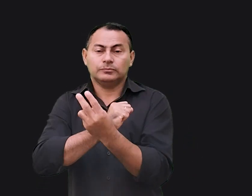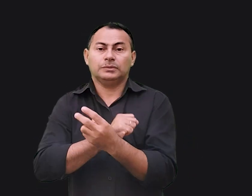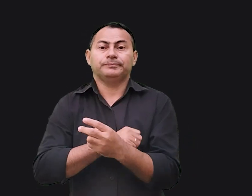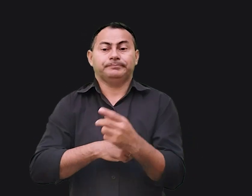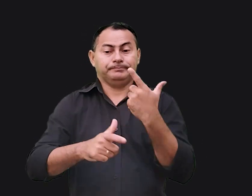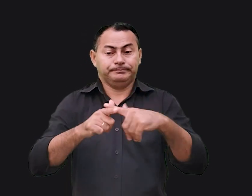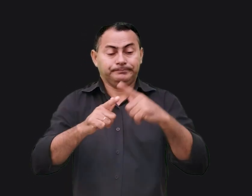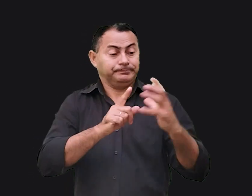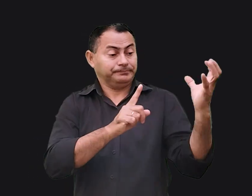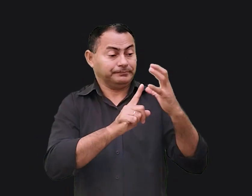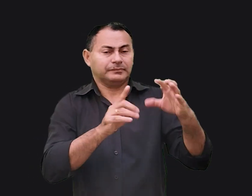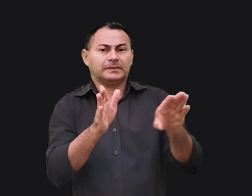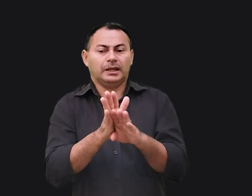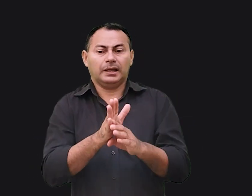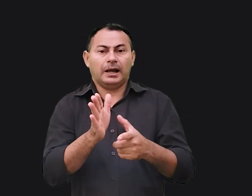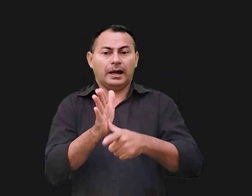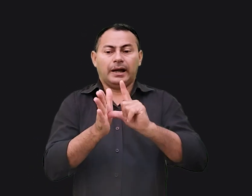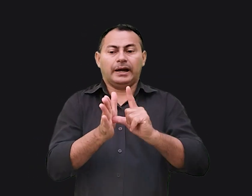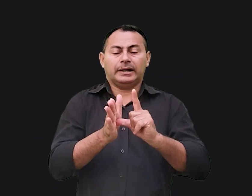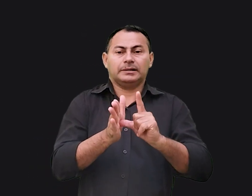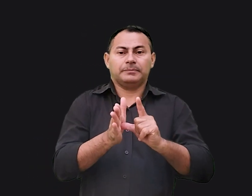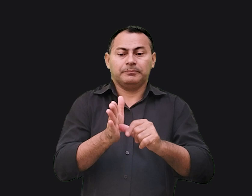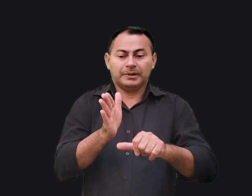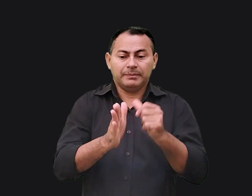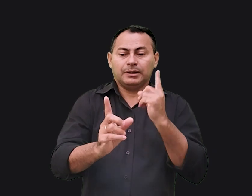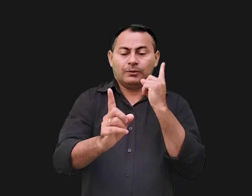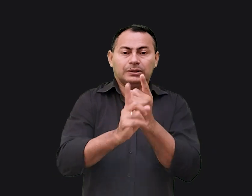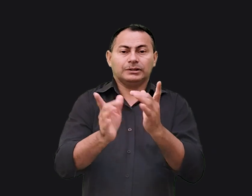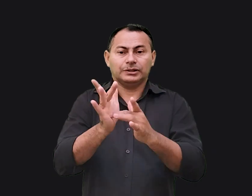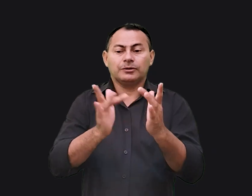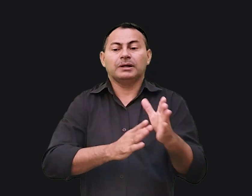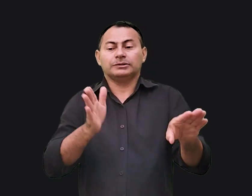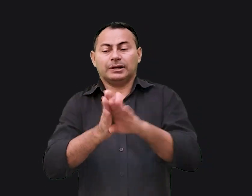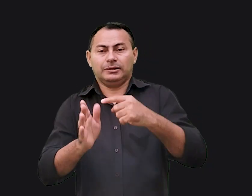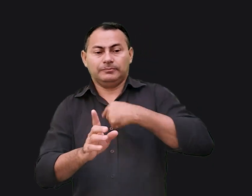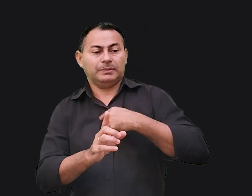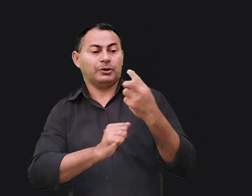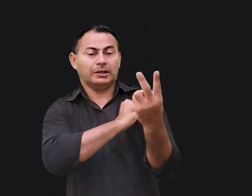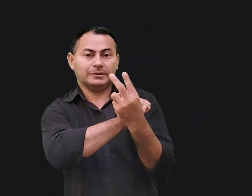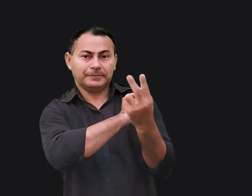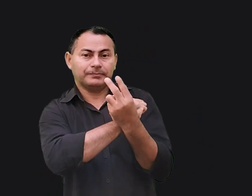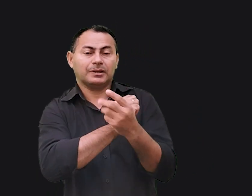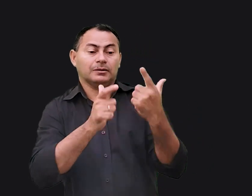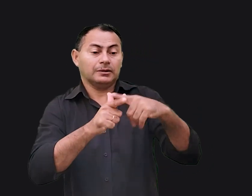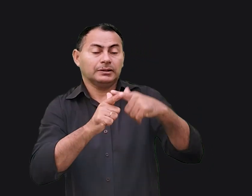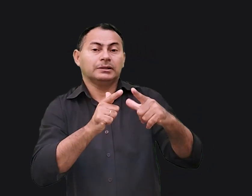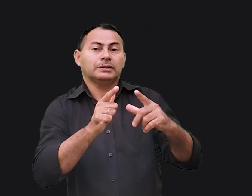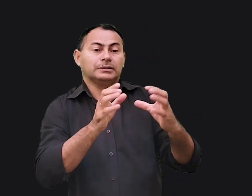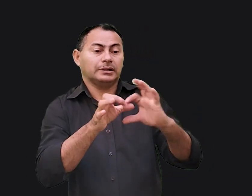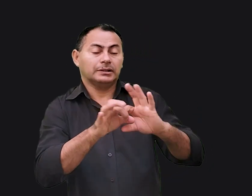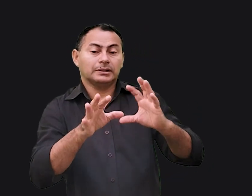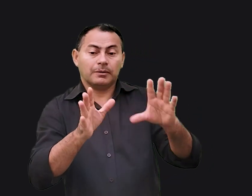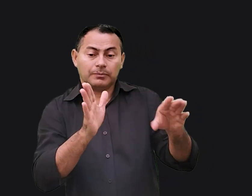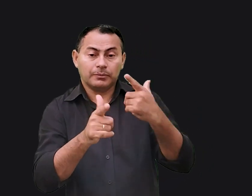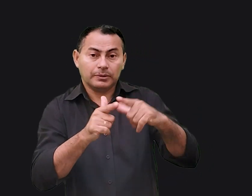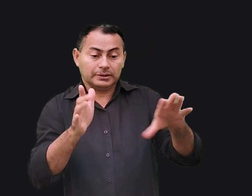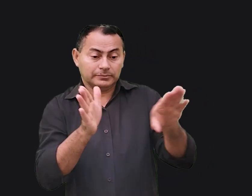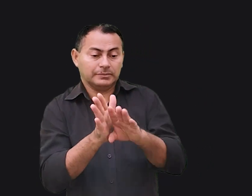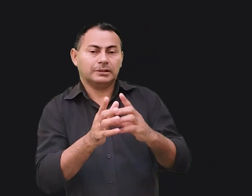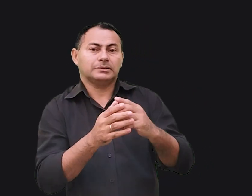para um problema me atingir, terá que antes passar por cima de Jesus. O problema só vai me atingir se Jesus permitir.